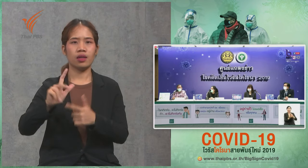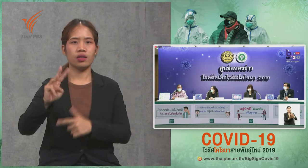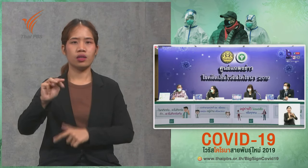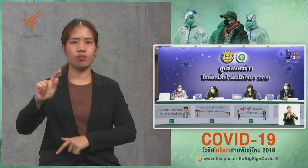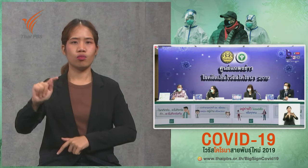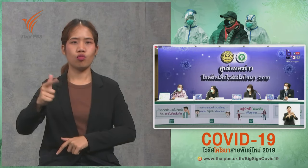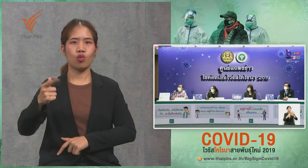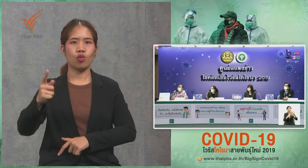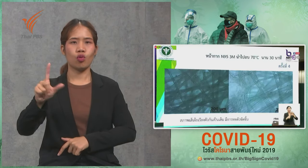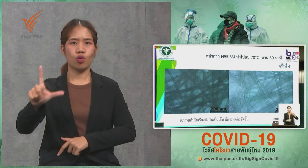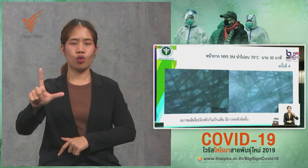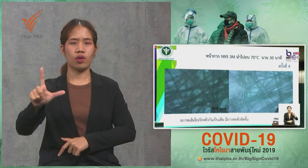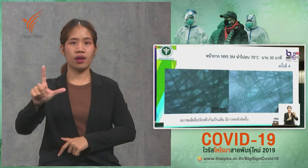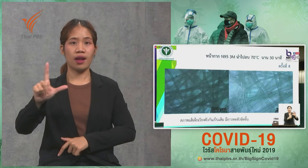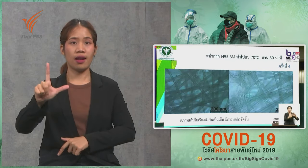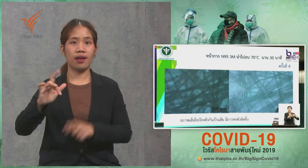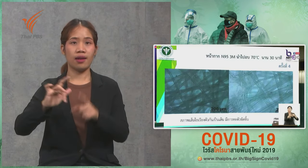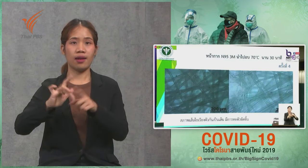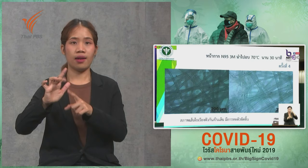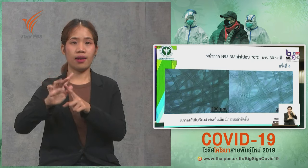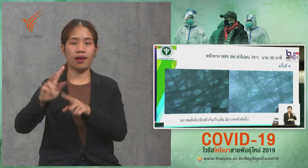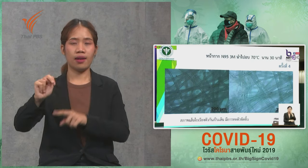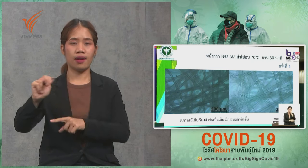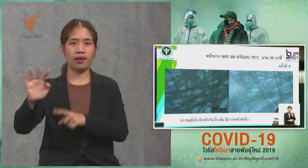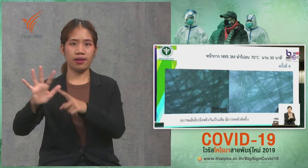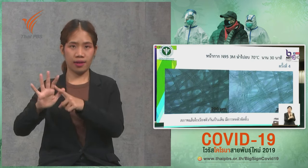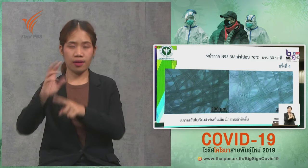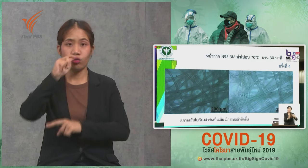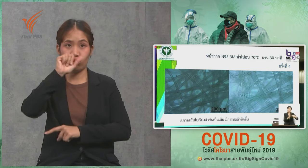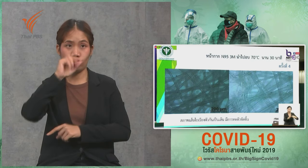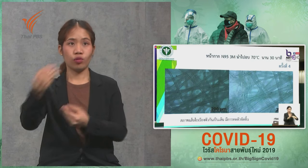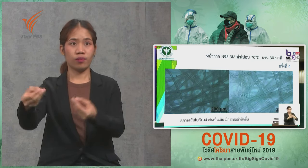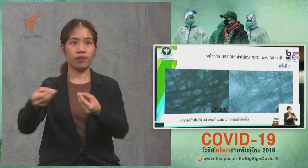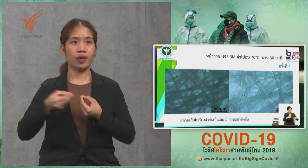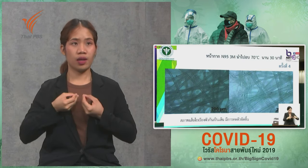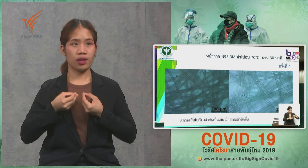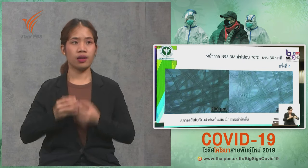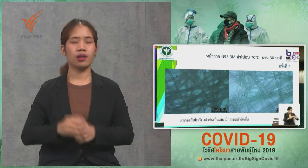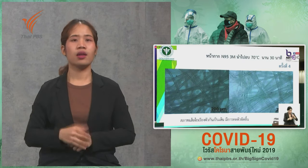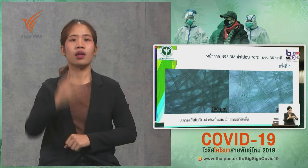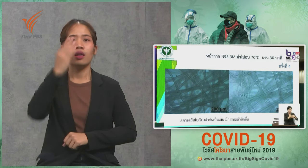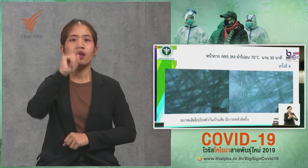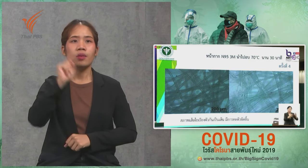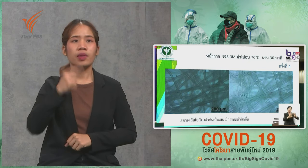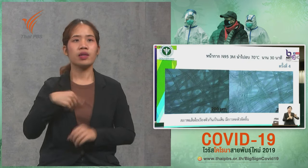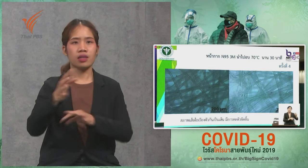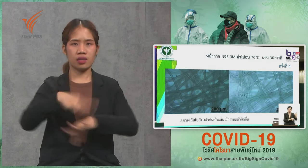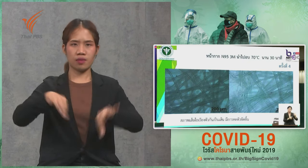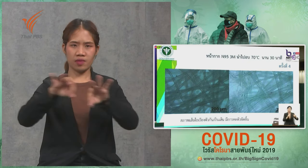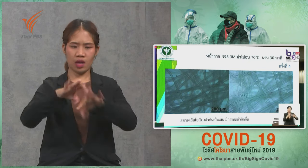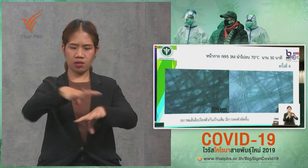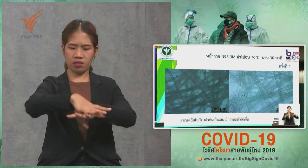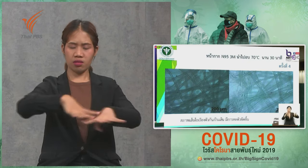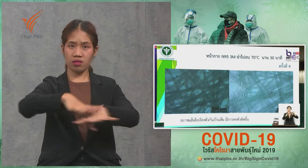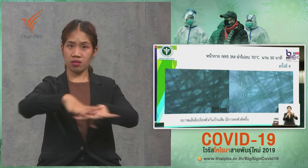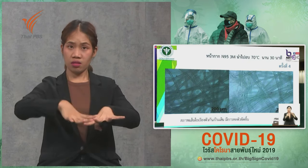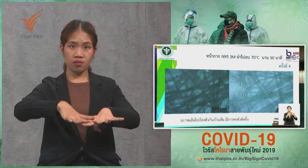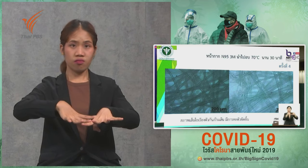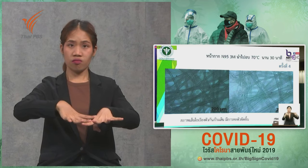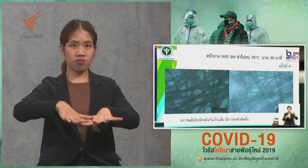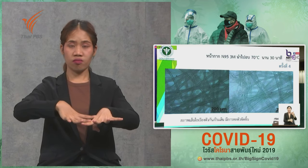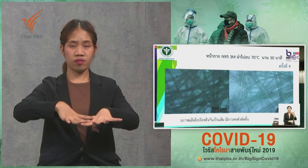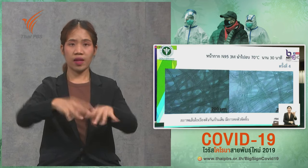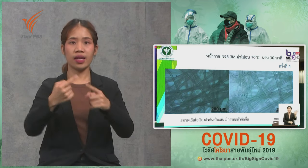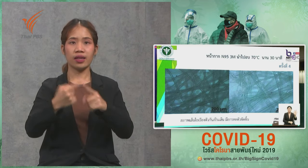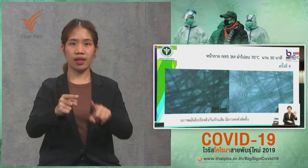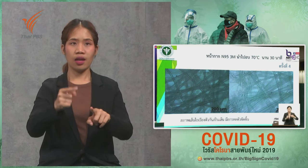ะได้กรุณาทำการทดสอบให้นะคะเพราะสิ่งสำคัญที่สุดไม่ใช่ลักษณะของเส้นใยสิ่งสำคัญที่สุดก็คือ